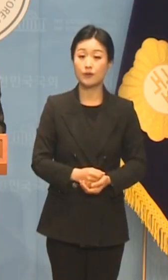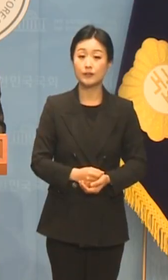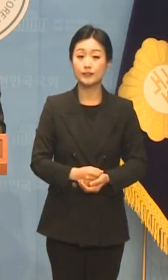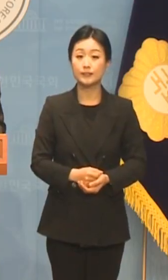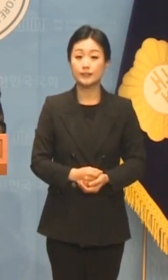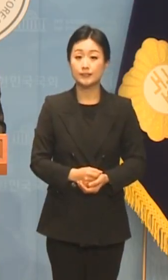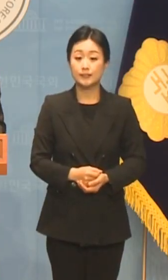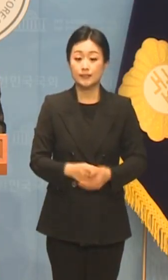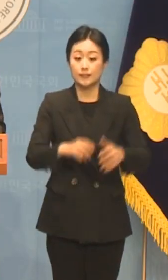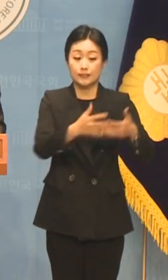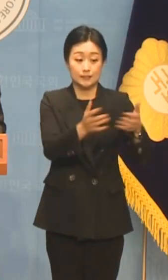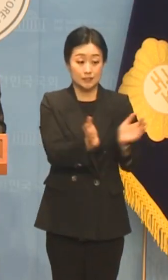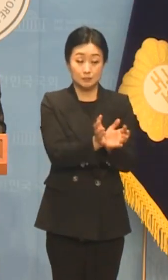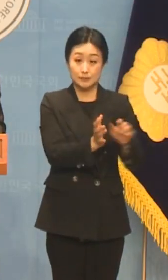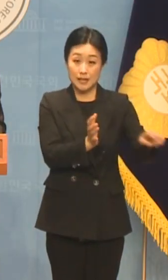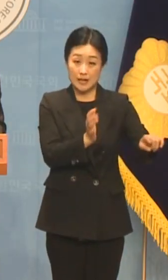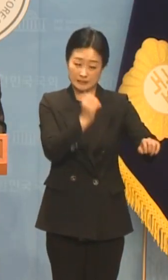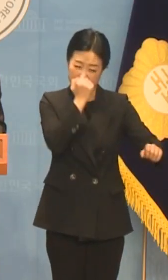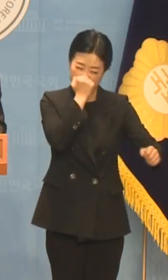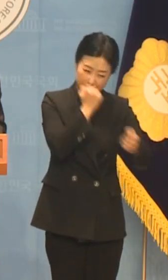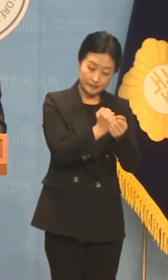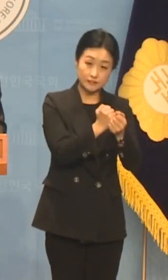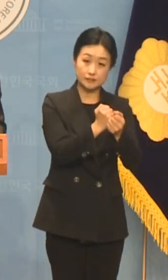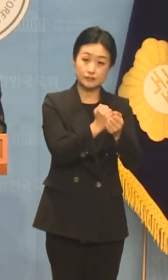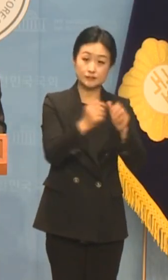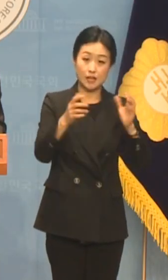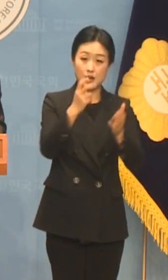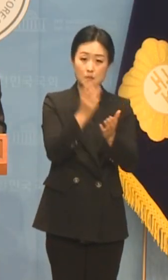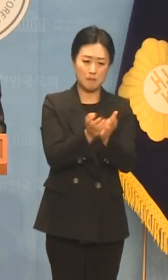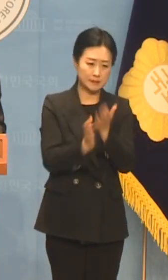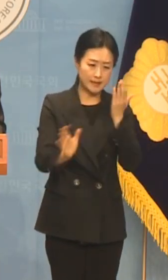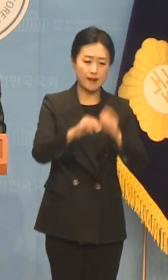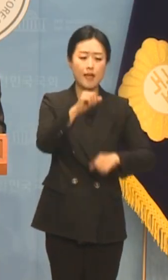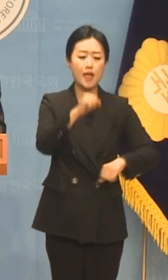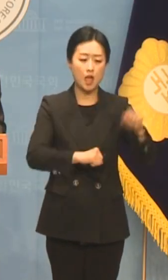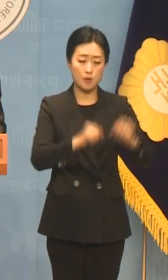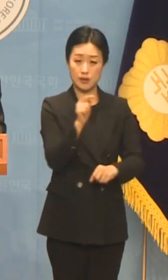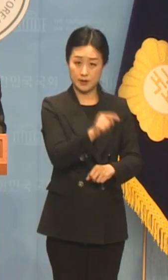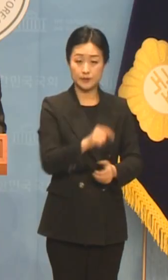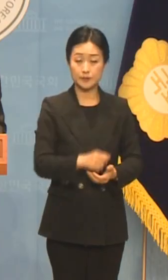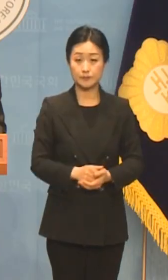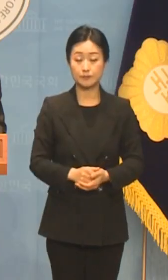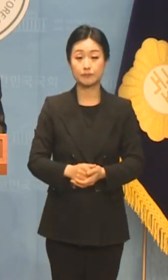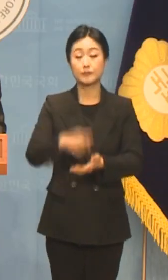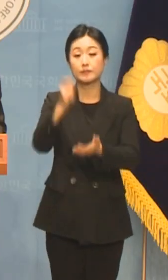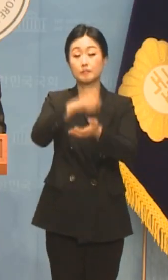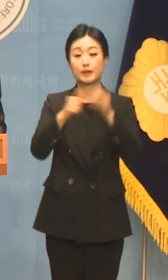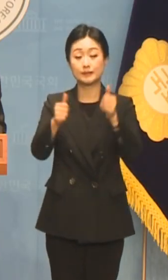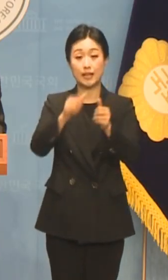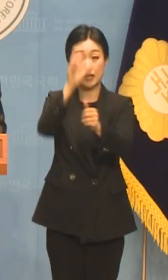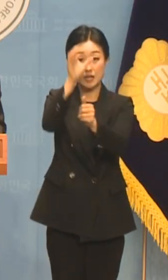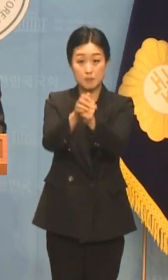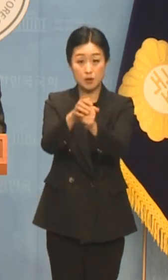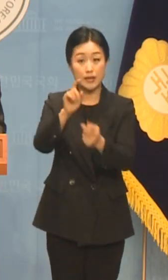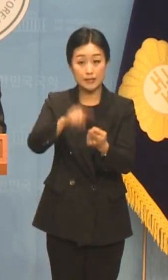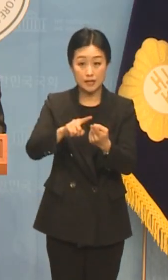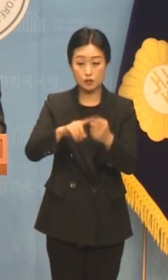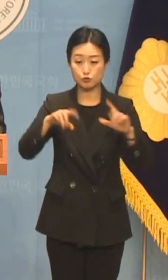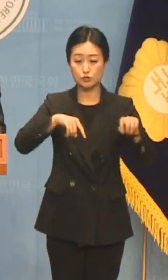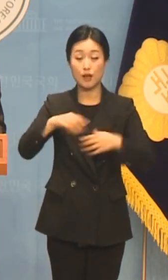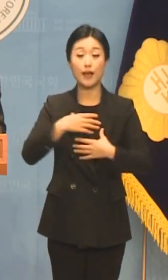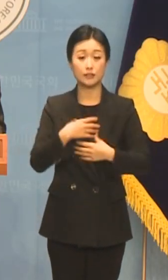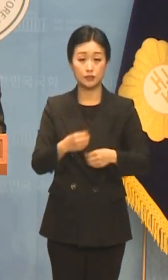훼손하는 집단적 이혼 행위에 불과합니다. 헌법재판관 임명은